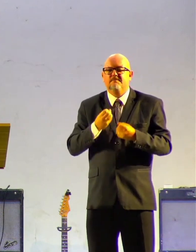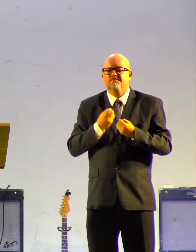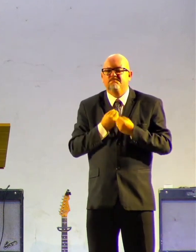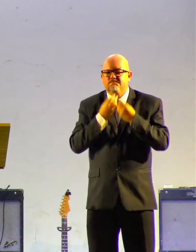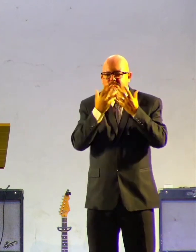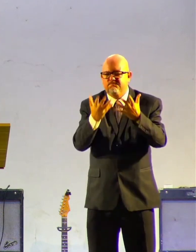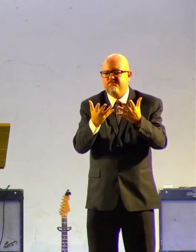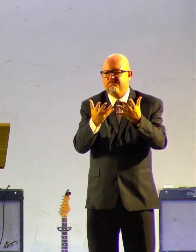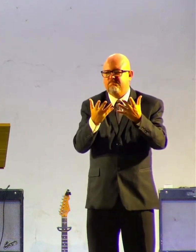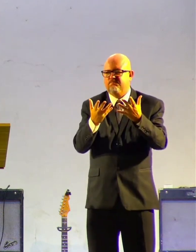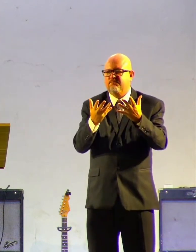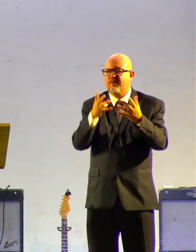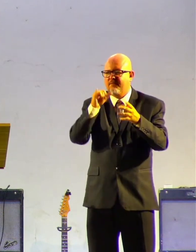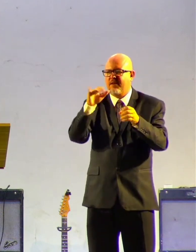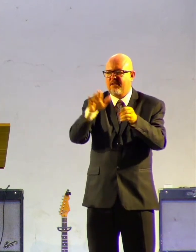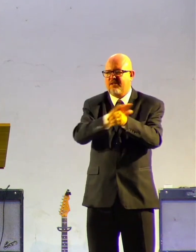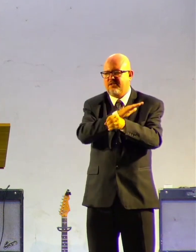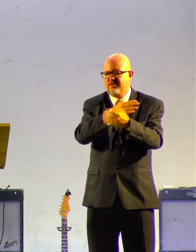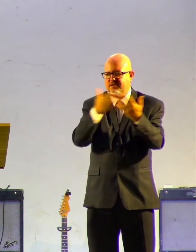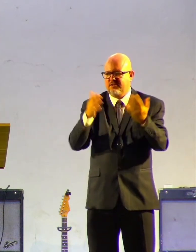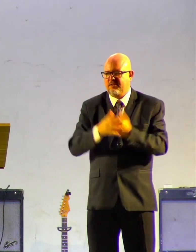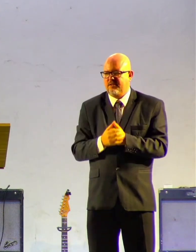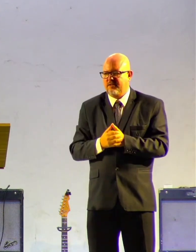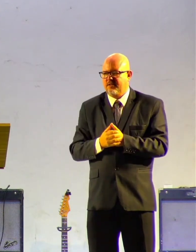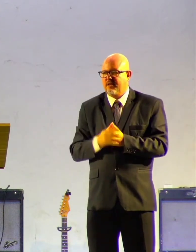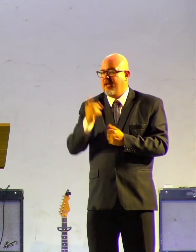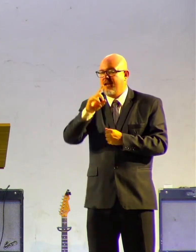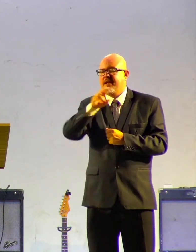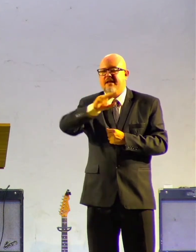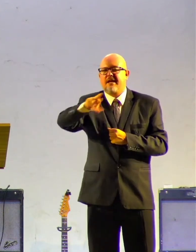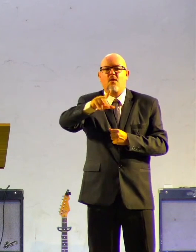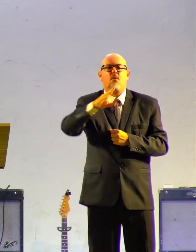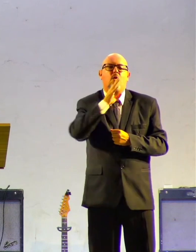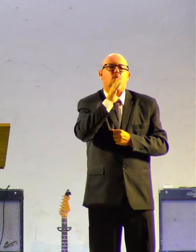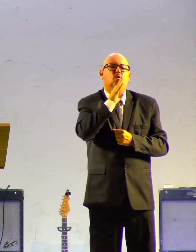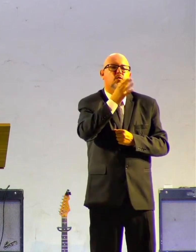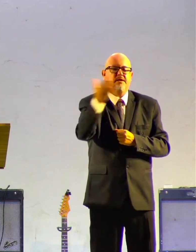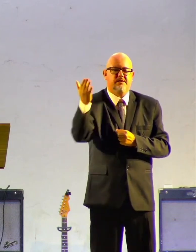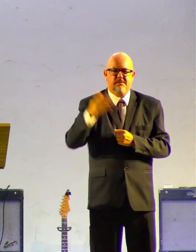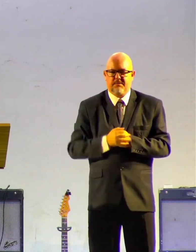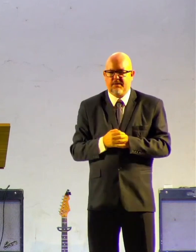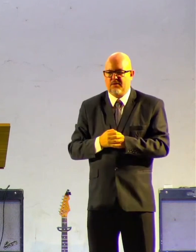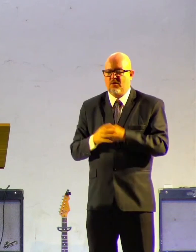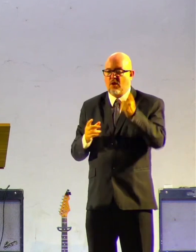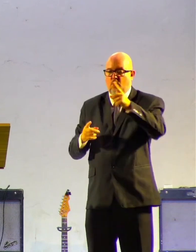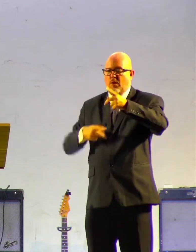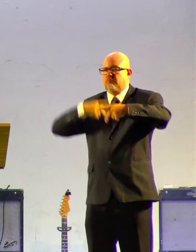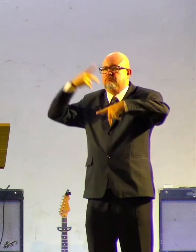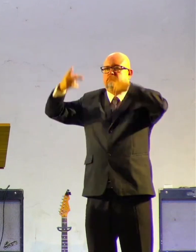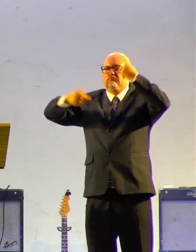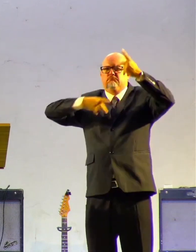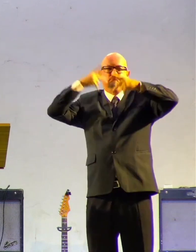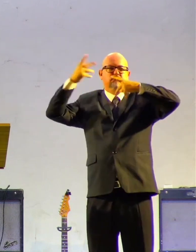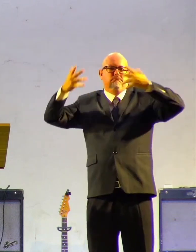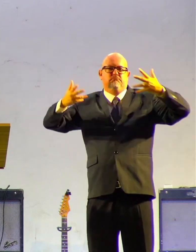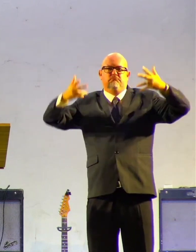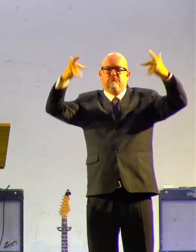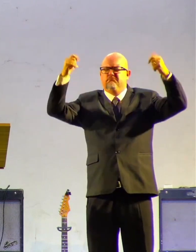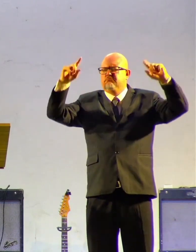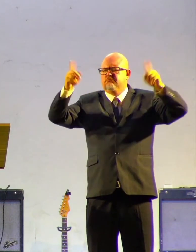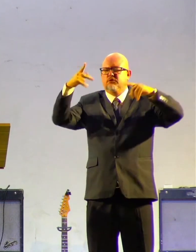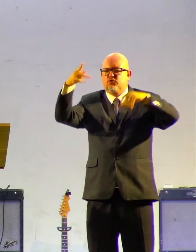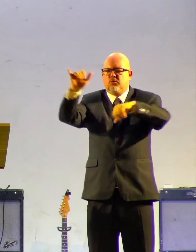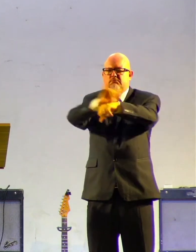boca e eu a encherei. Não é o seu conhecimento, não é a sua eloquência, não é a